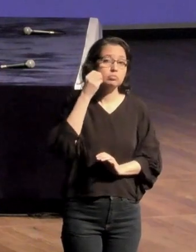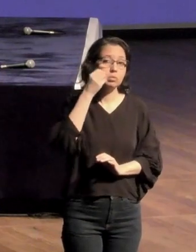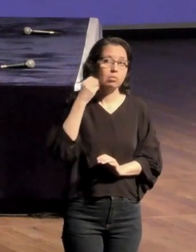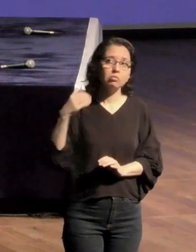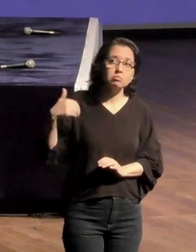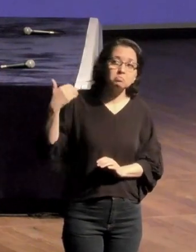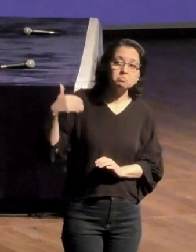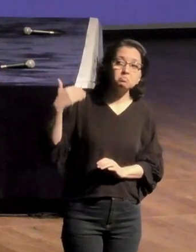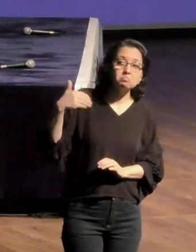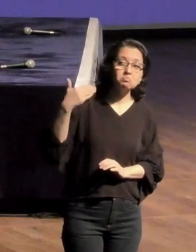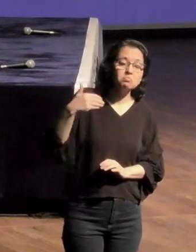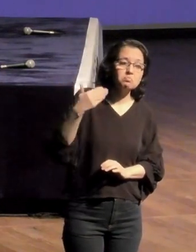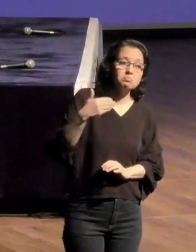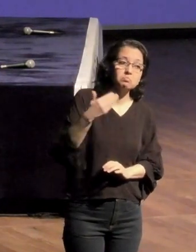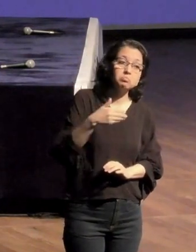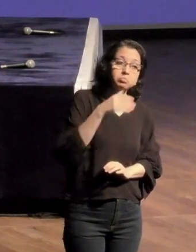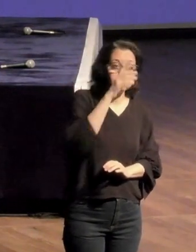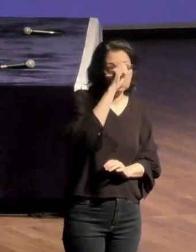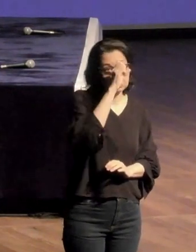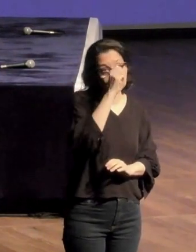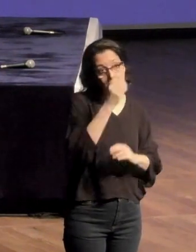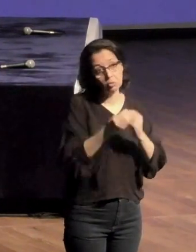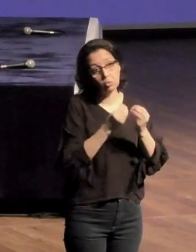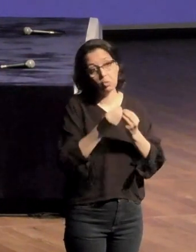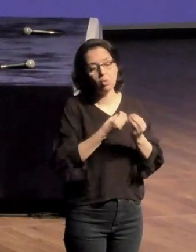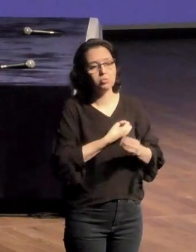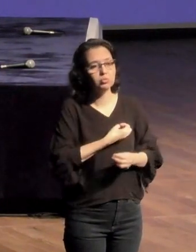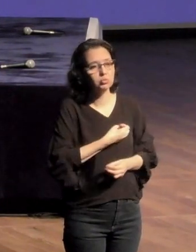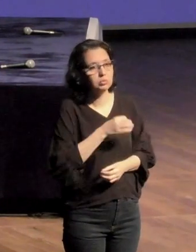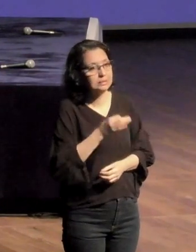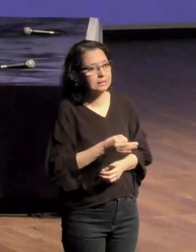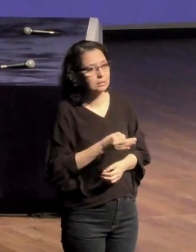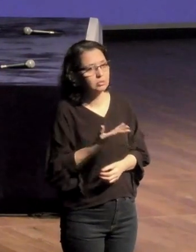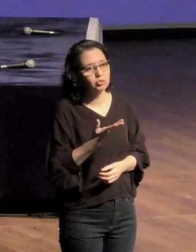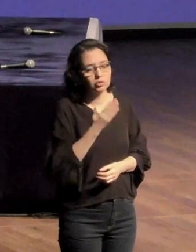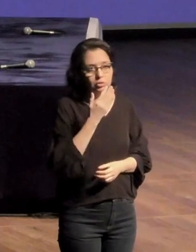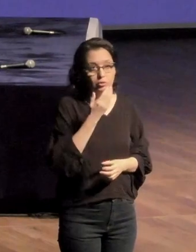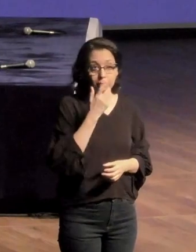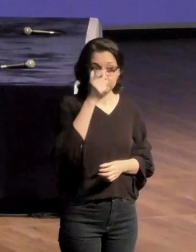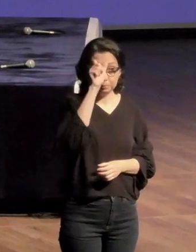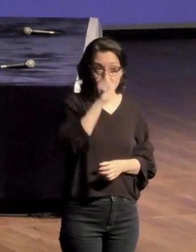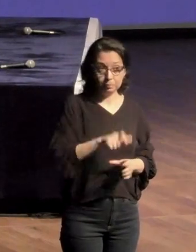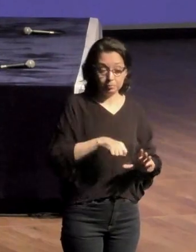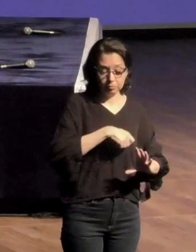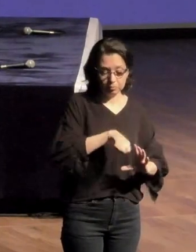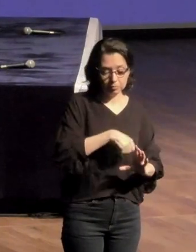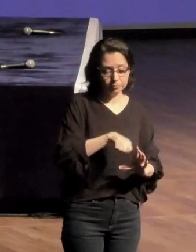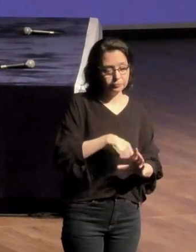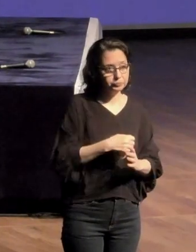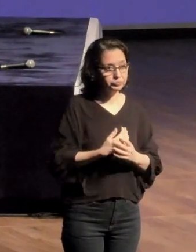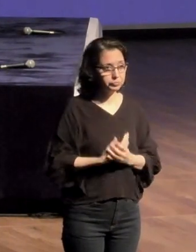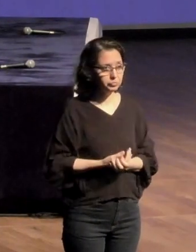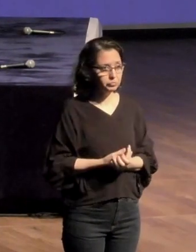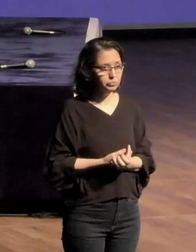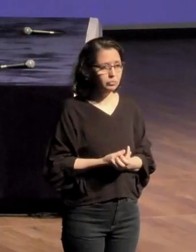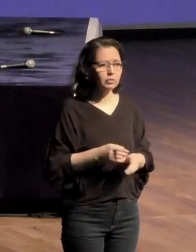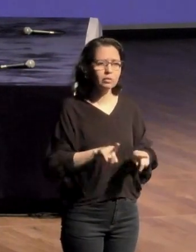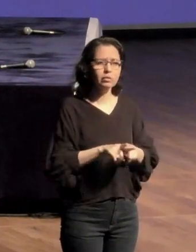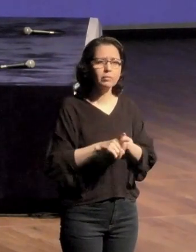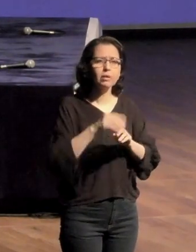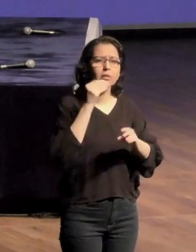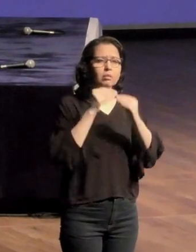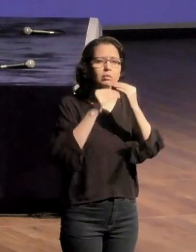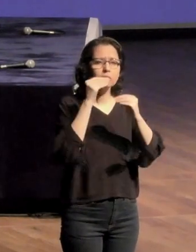de de cozinheiras né Berenice a sua pergunta é super genética questão das cantinas eu